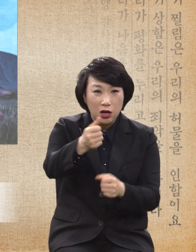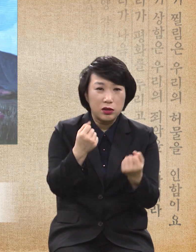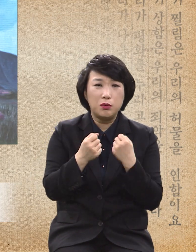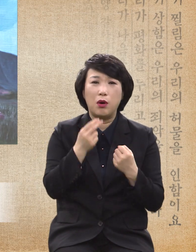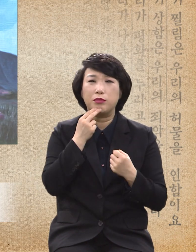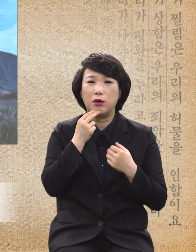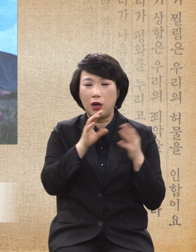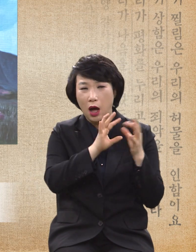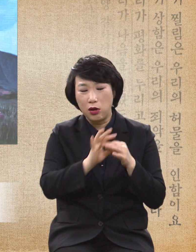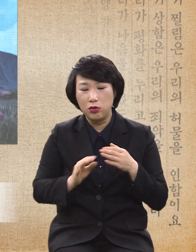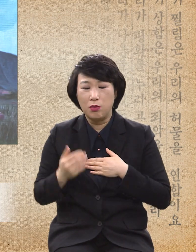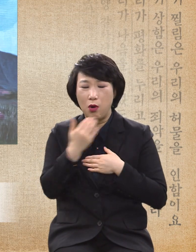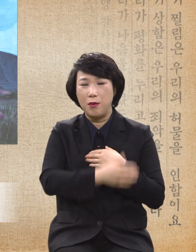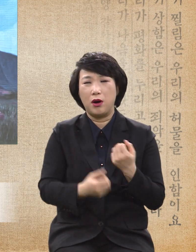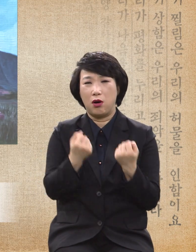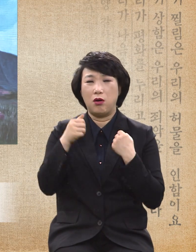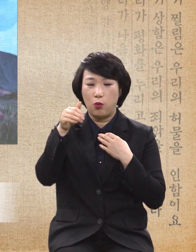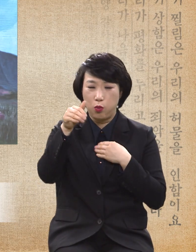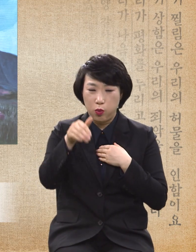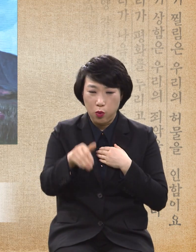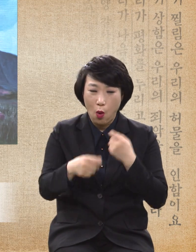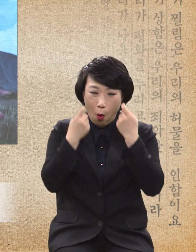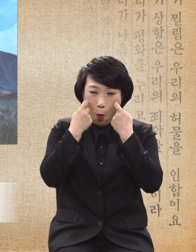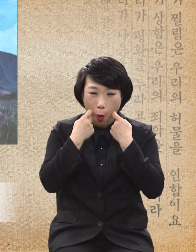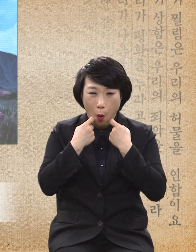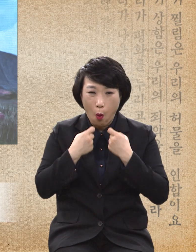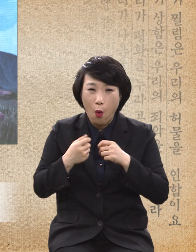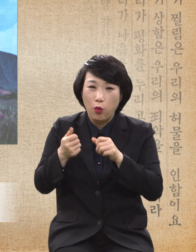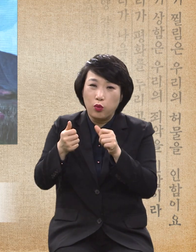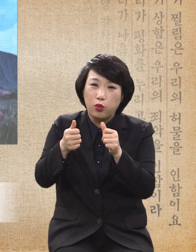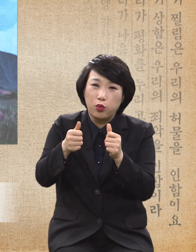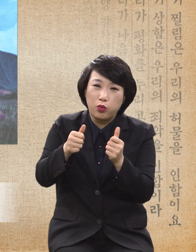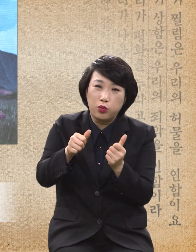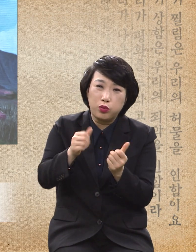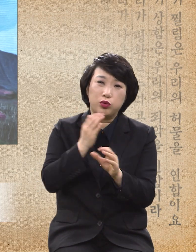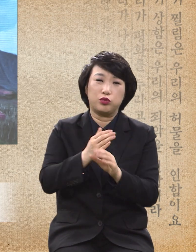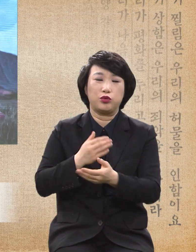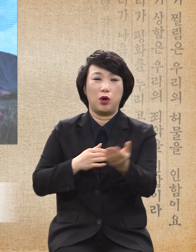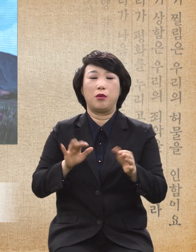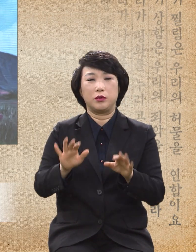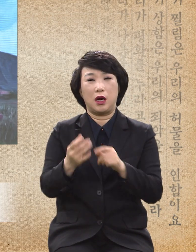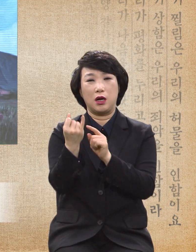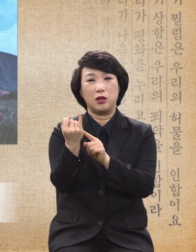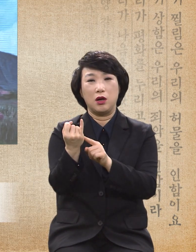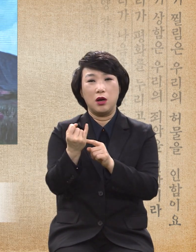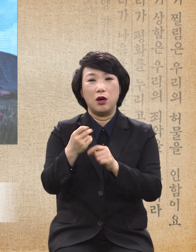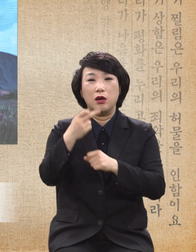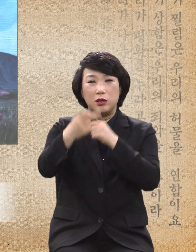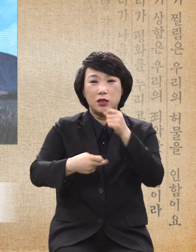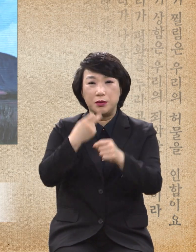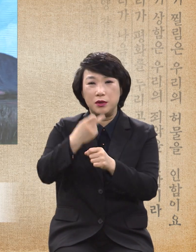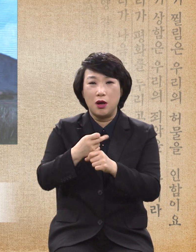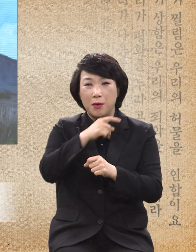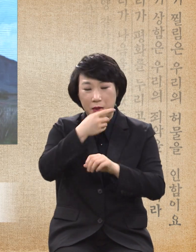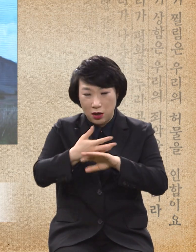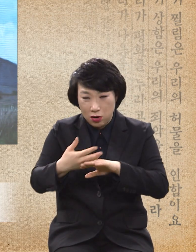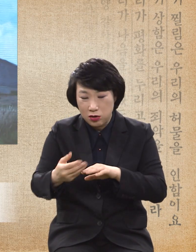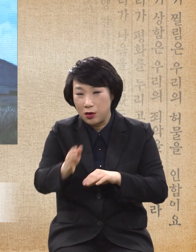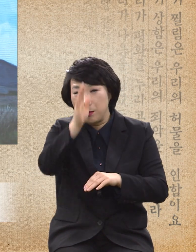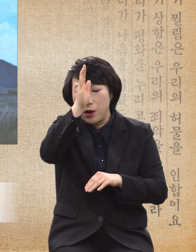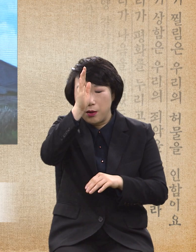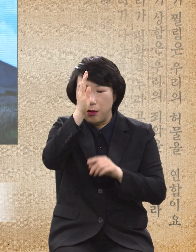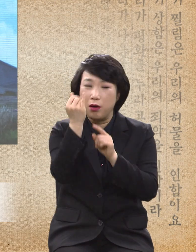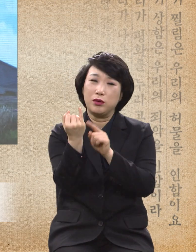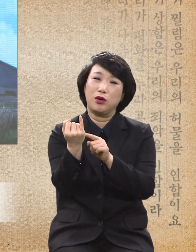없으니까 계속 무너져 가고 있는 죽음이다 이 말입니다. 12해 동안 피를 쏟는 혈루증